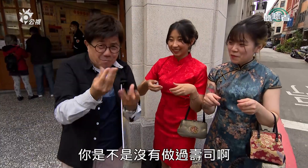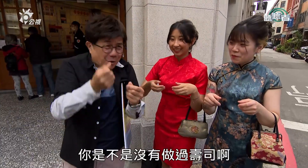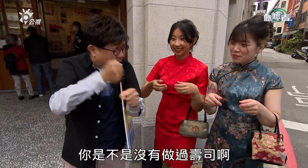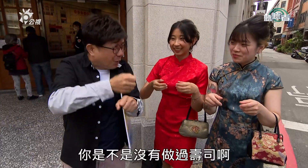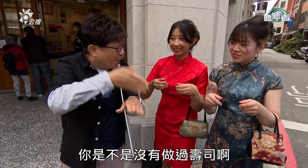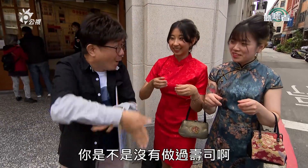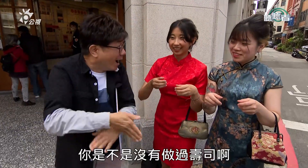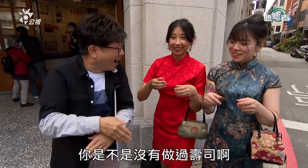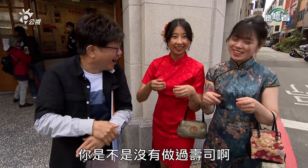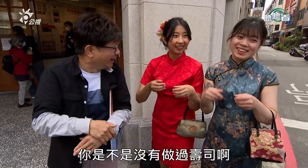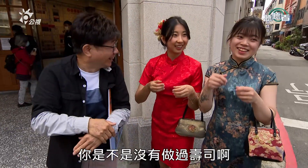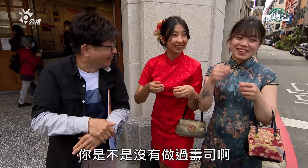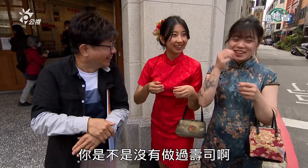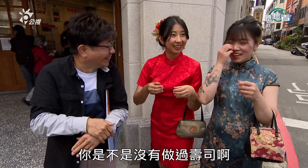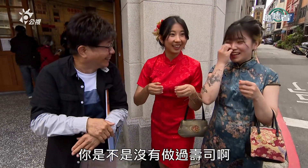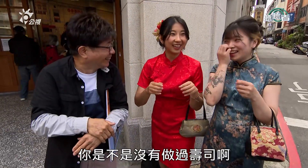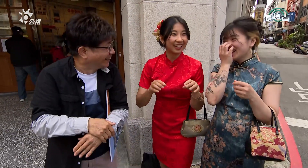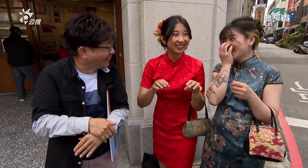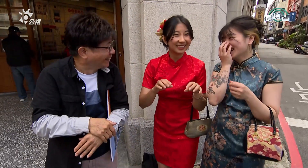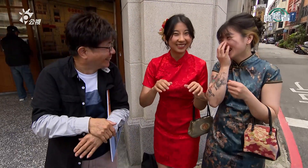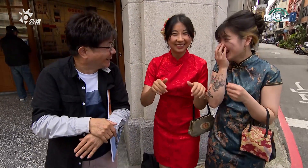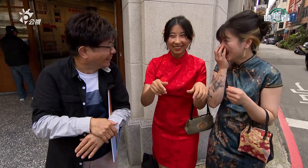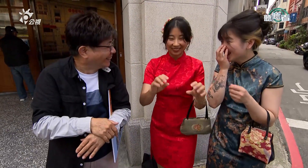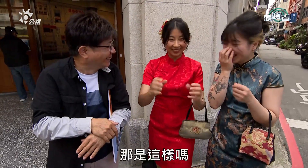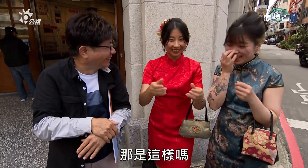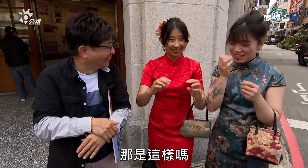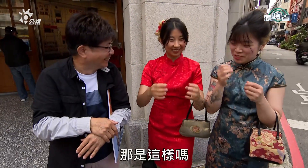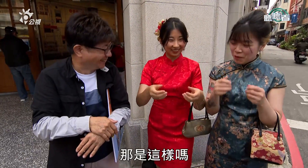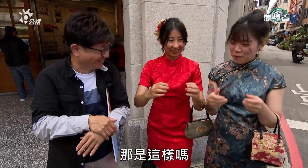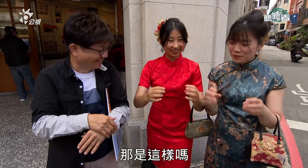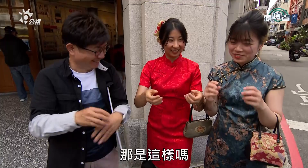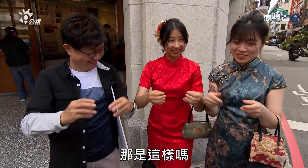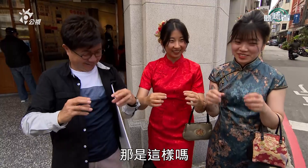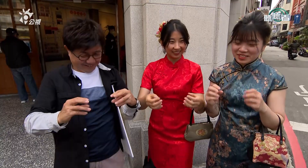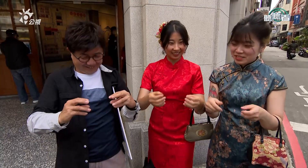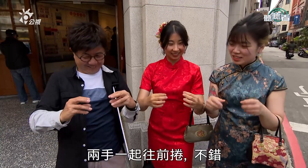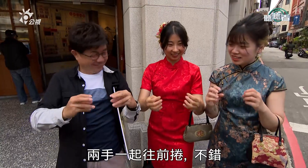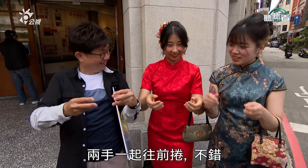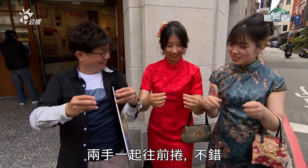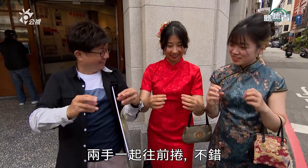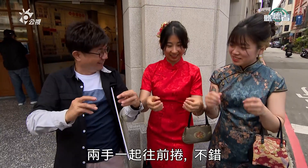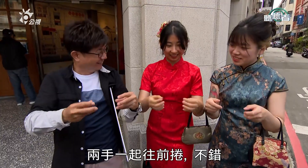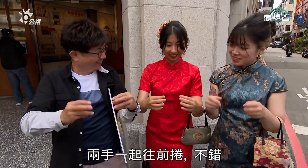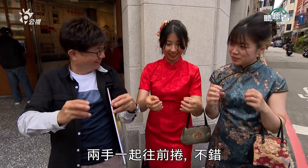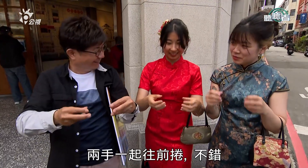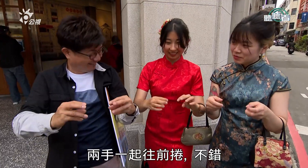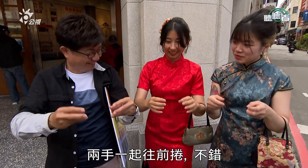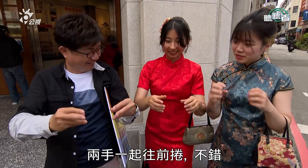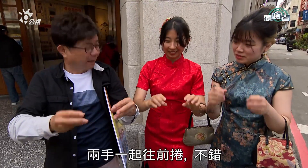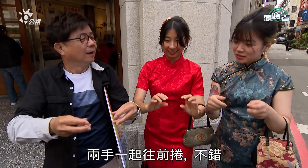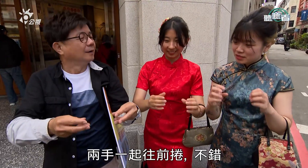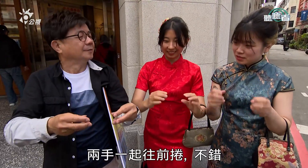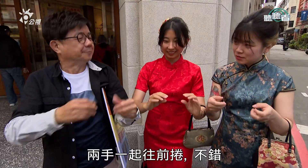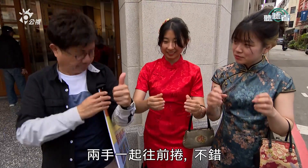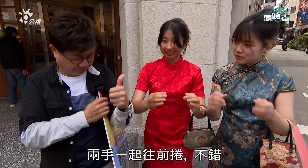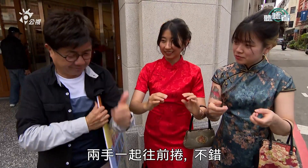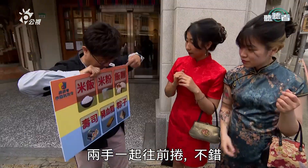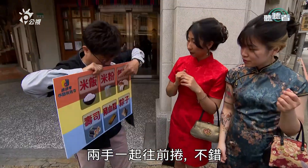你是不是没有做过寿司啊？ 他是这样吗？ 两手一起往前卷，哎，不